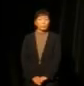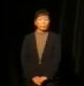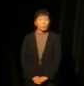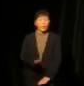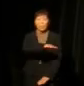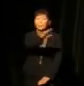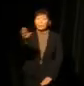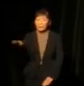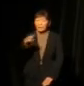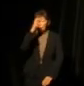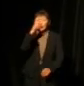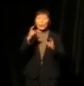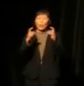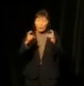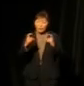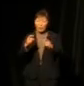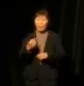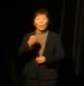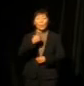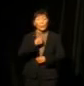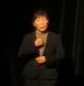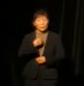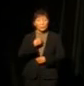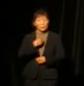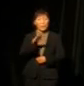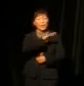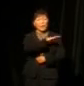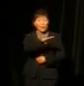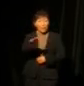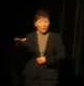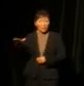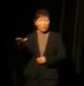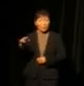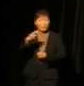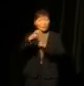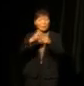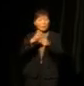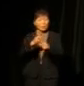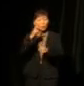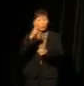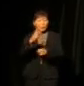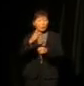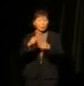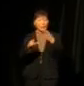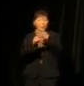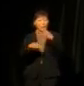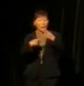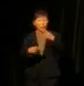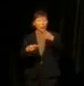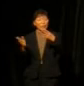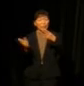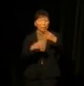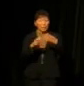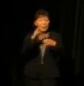皆さんこんにちは。私は平成22年4月1日から平成